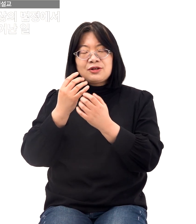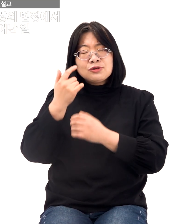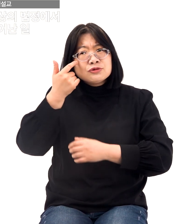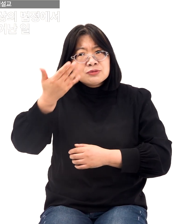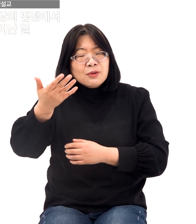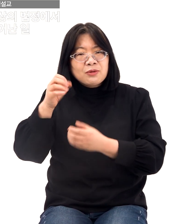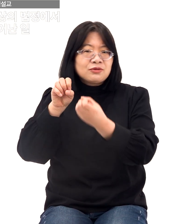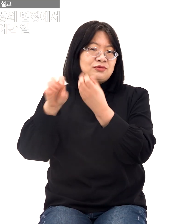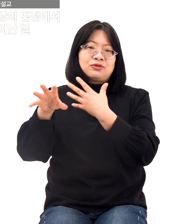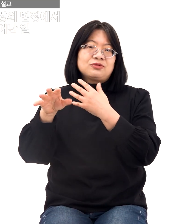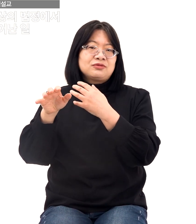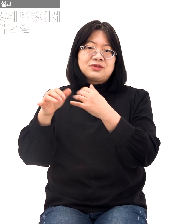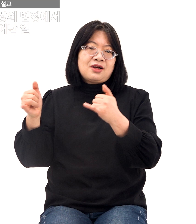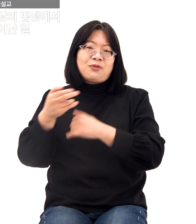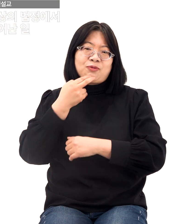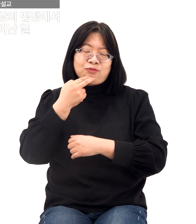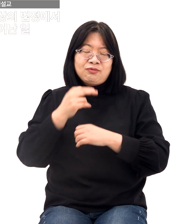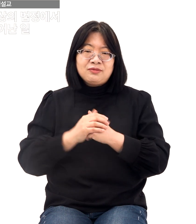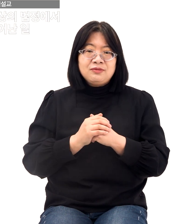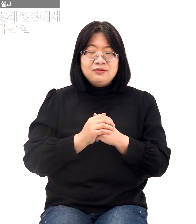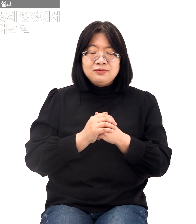그리고 두 번째는